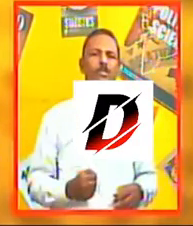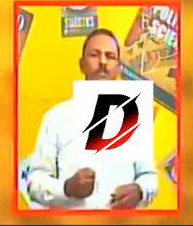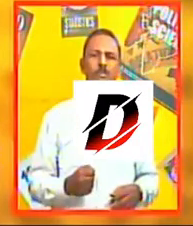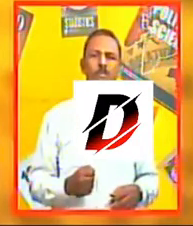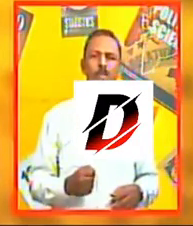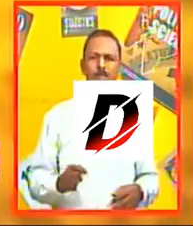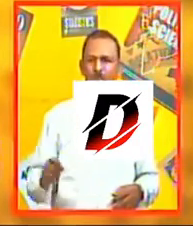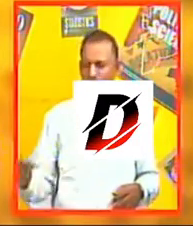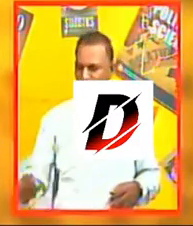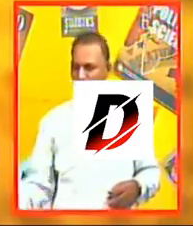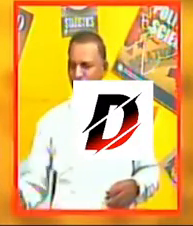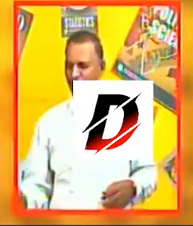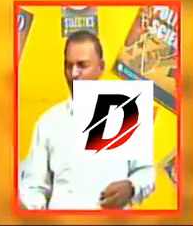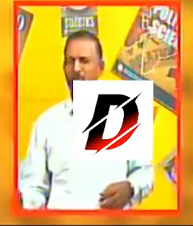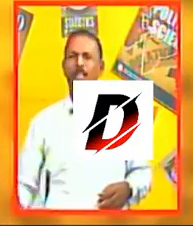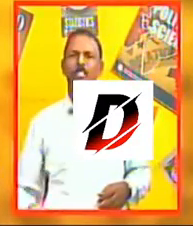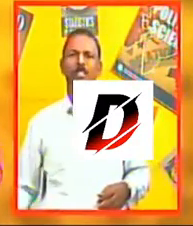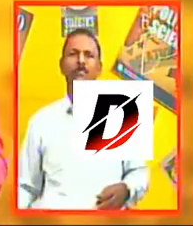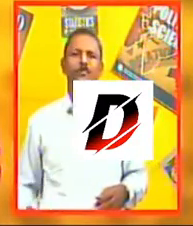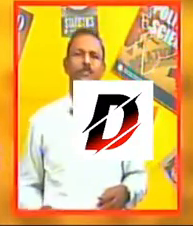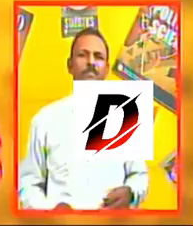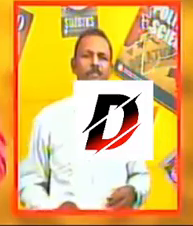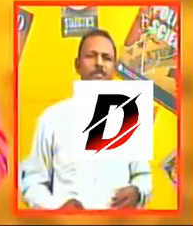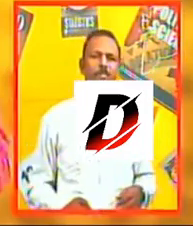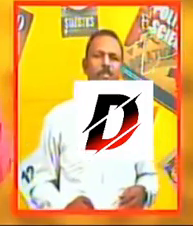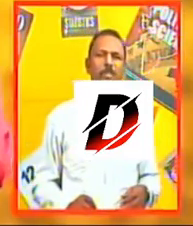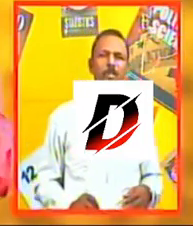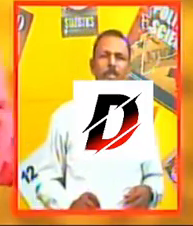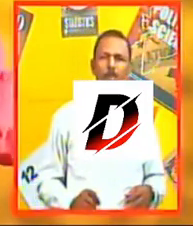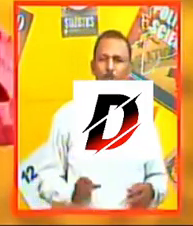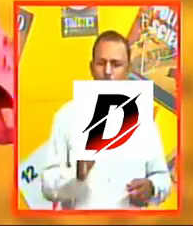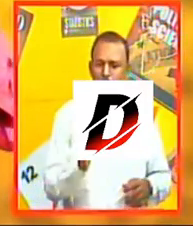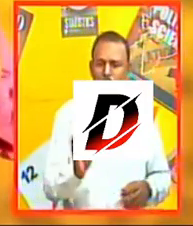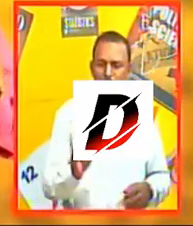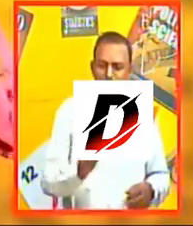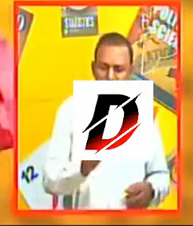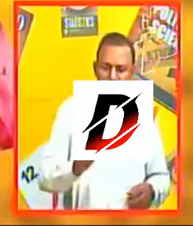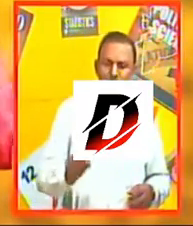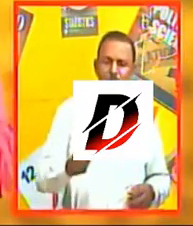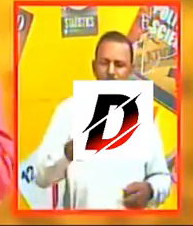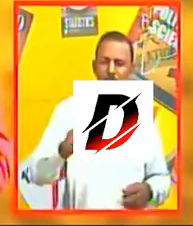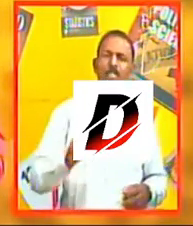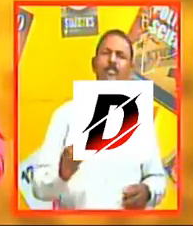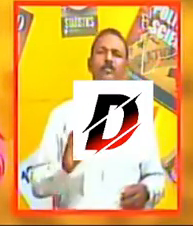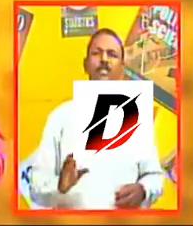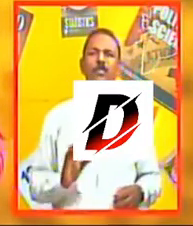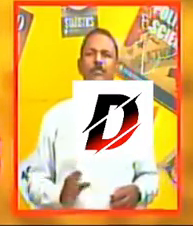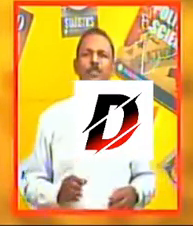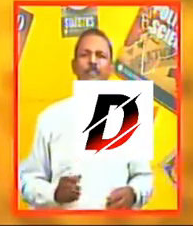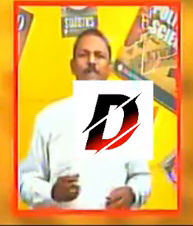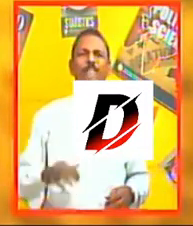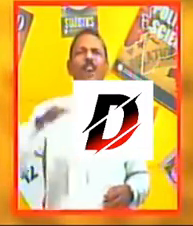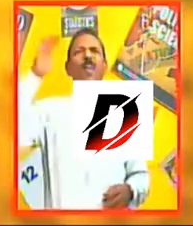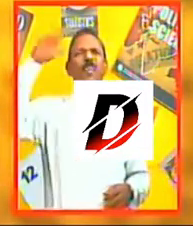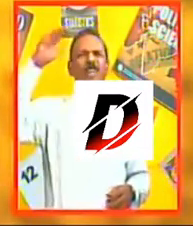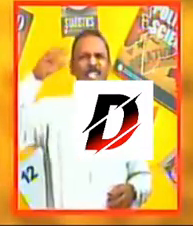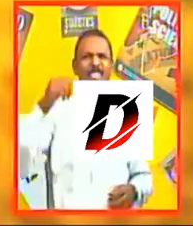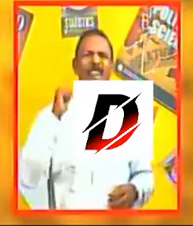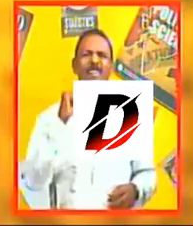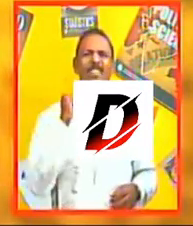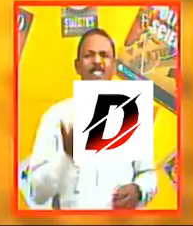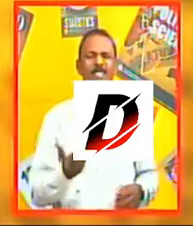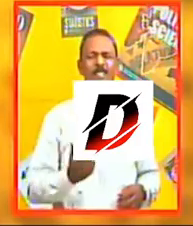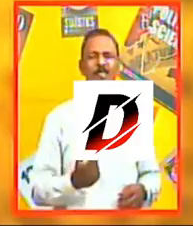2 மார்க் கொஸ்டின், நோட்டில் நீங்கள் எழுதிக்கலாம். இதே புத்தகத்தில் நீங்கள் குறித்து வச்சுக்கணும். வானிலை என்றால்